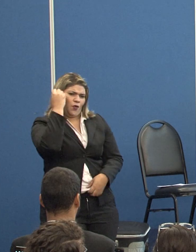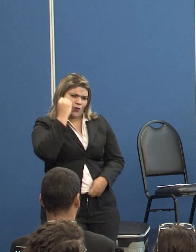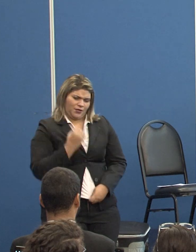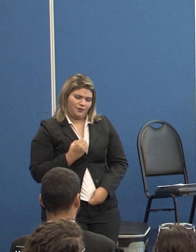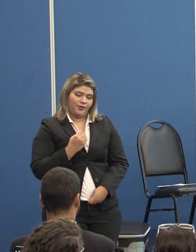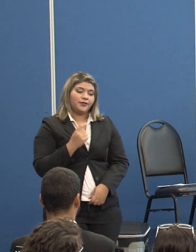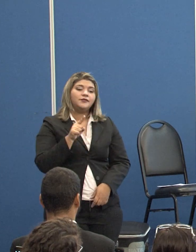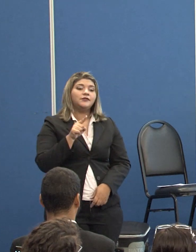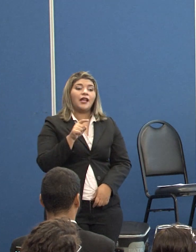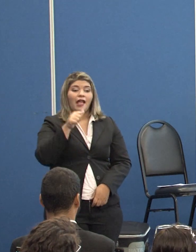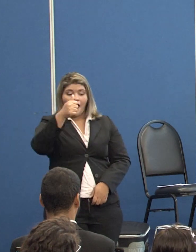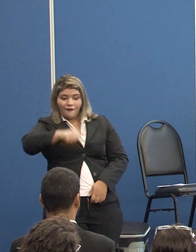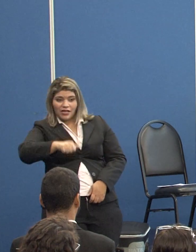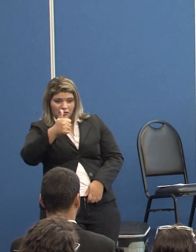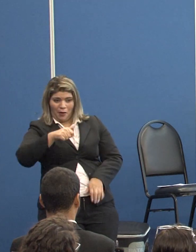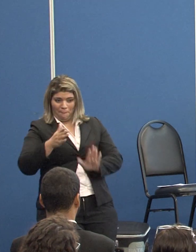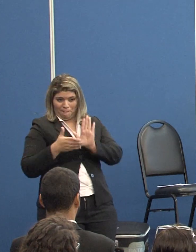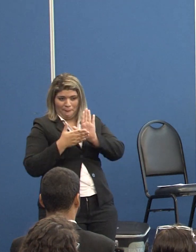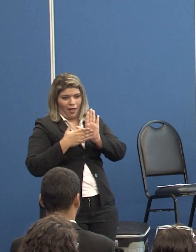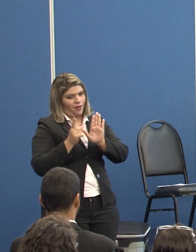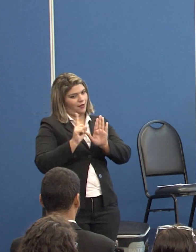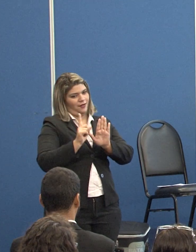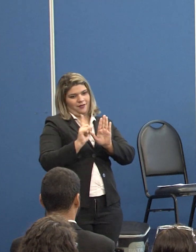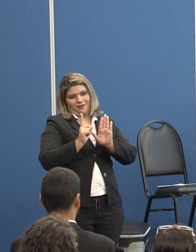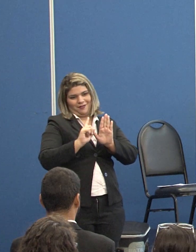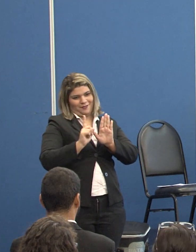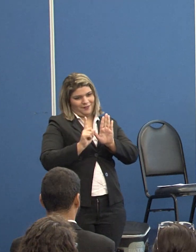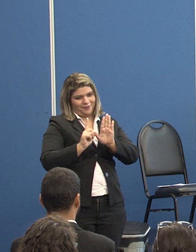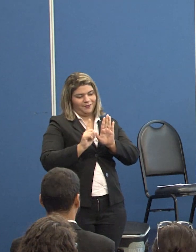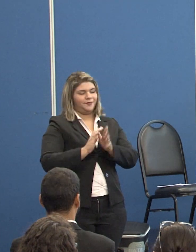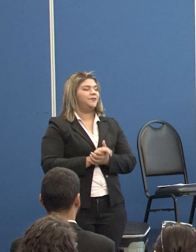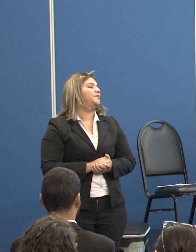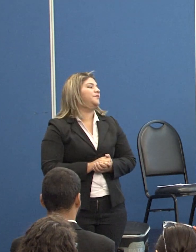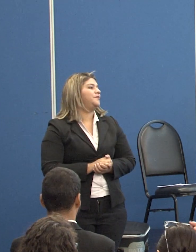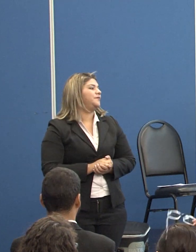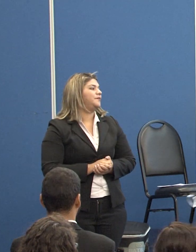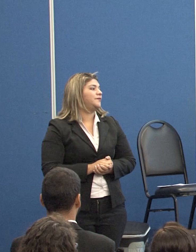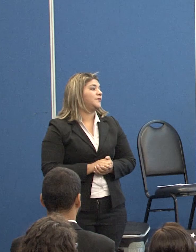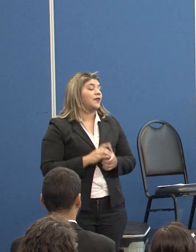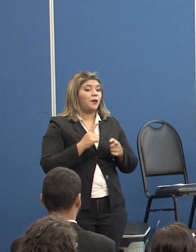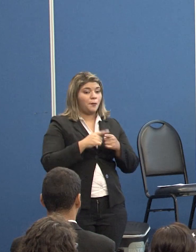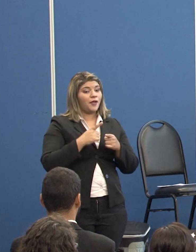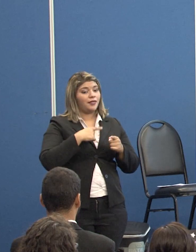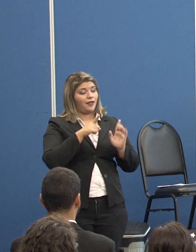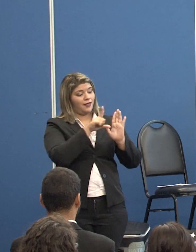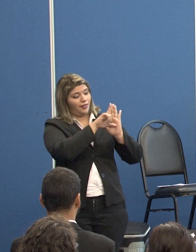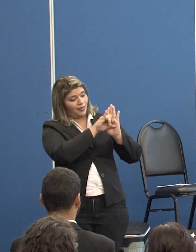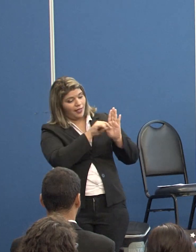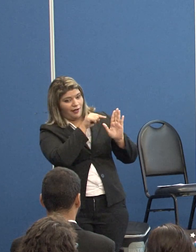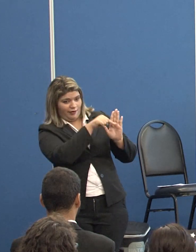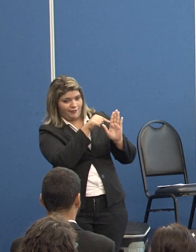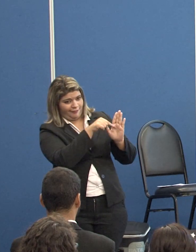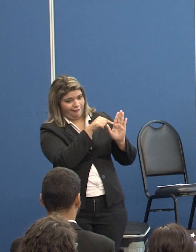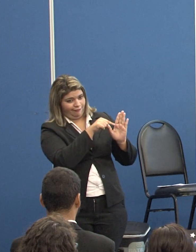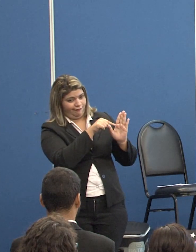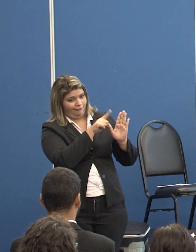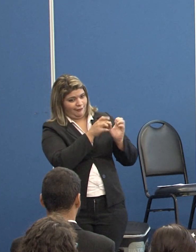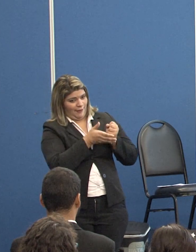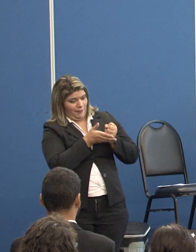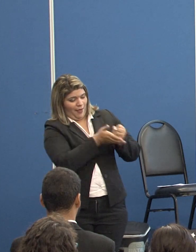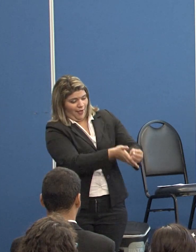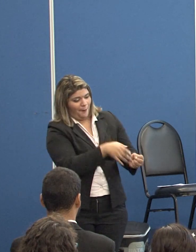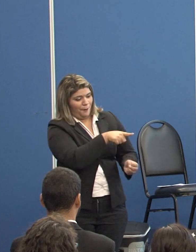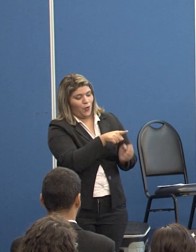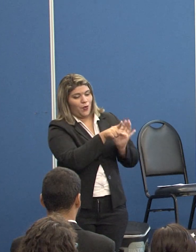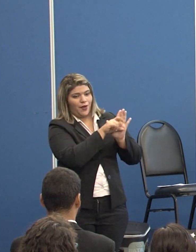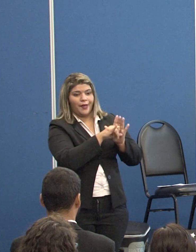avaliação não é só no papel. Né? Até porque nós temos uma legislação também ao nosso favor, que a gente precisa fazer